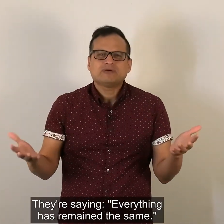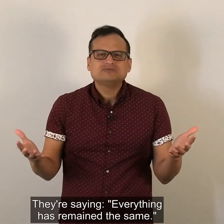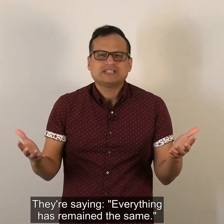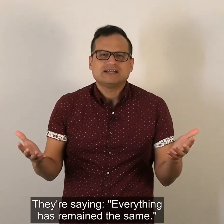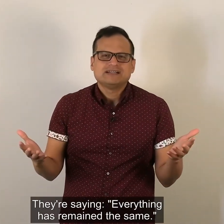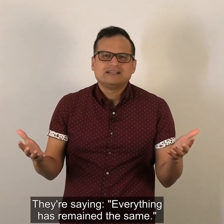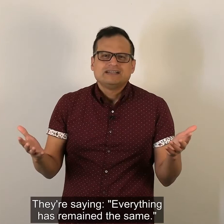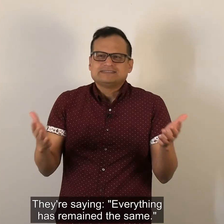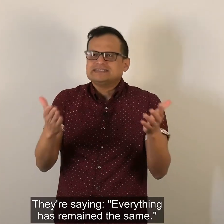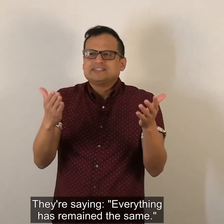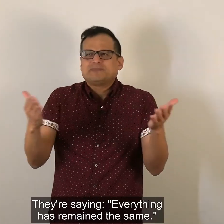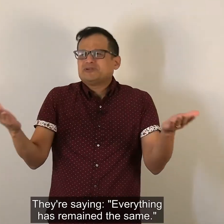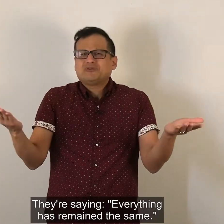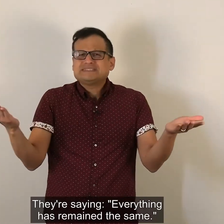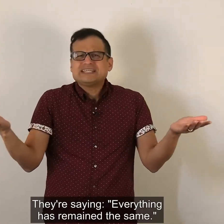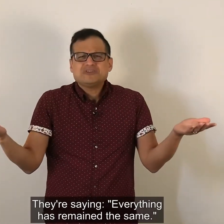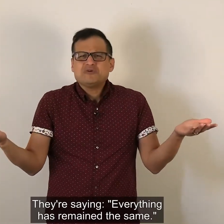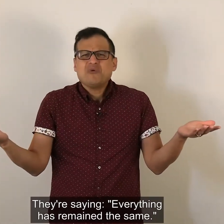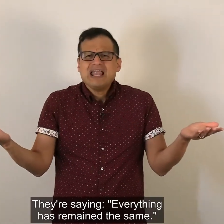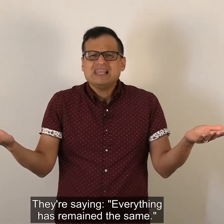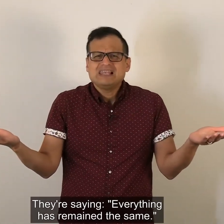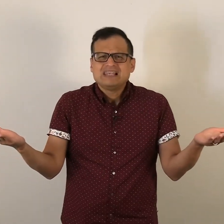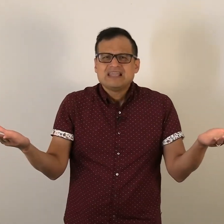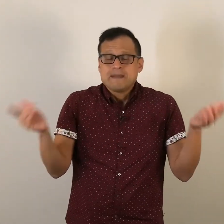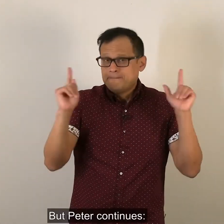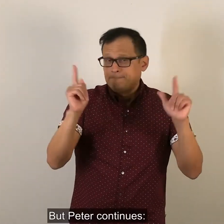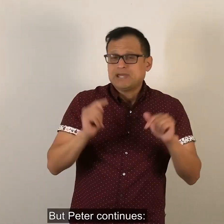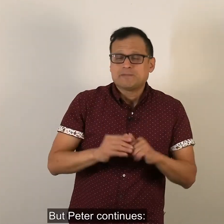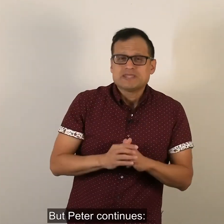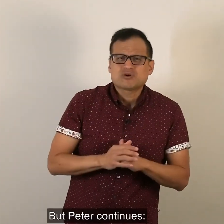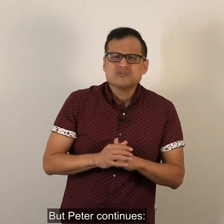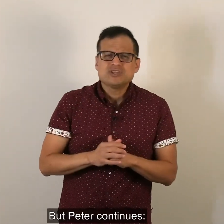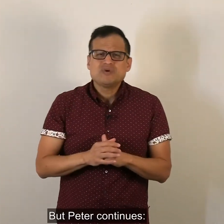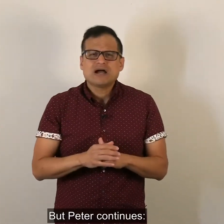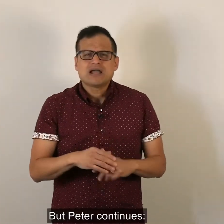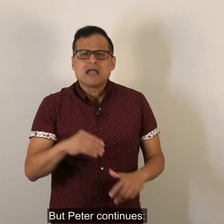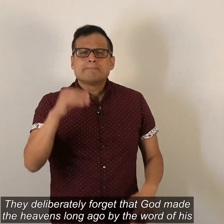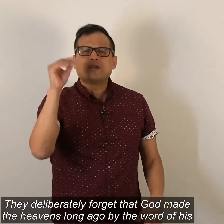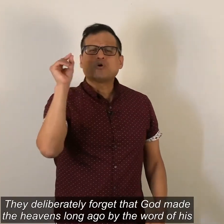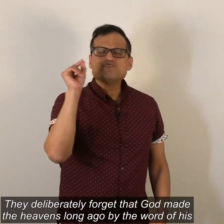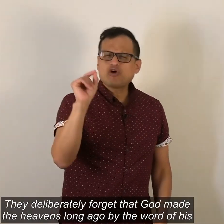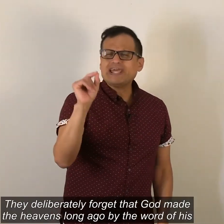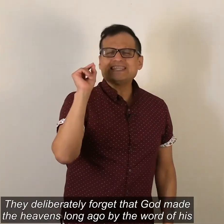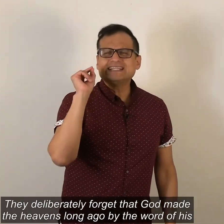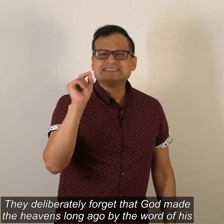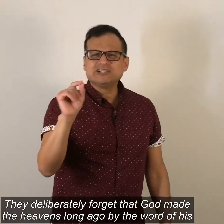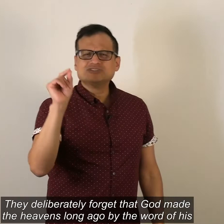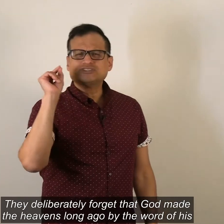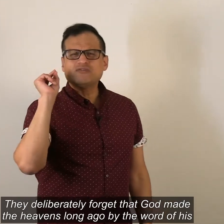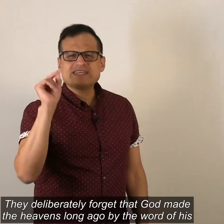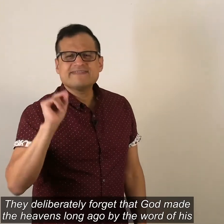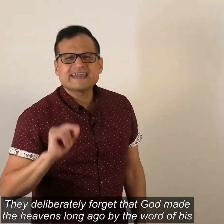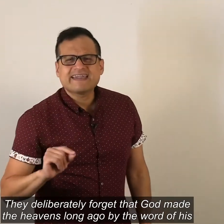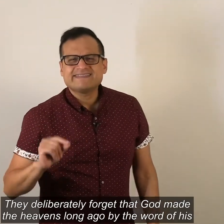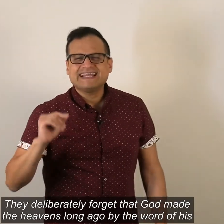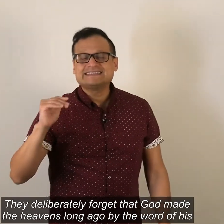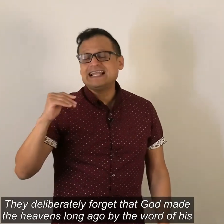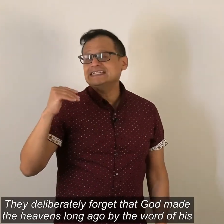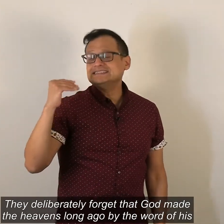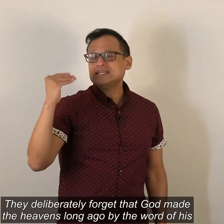pregunta. Está diciendo, pero todo ha seguido igual. Pero Pedro continúa. Pero con toda intención se olvidan de que desde la